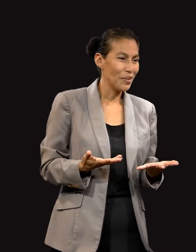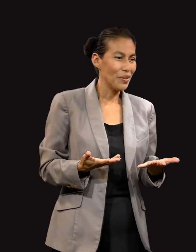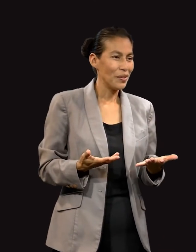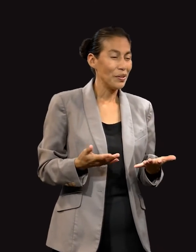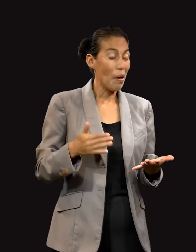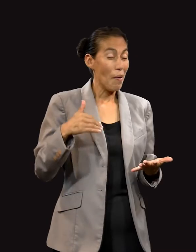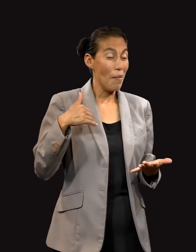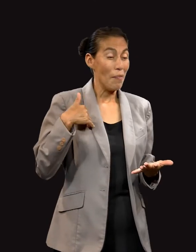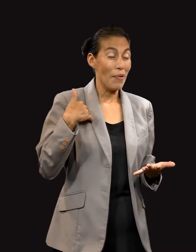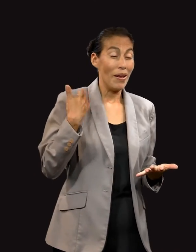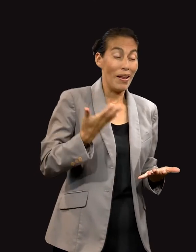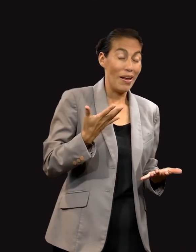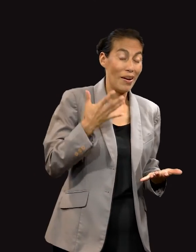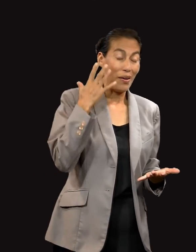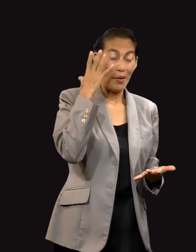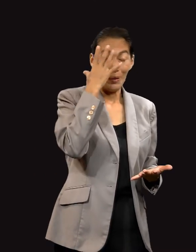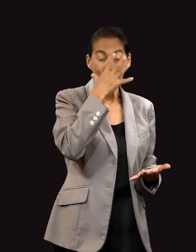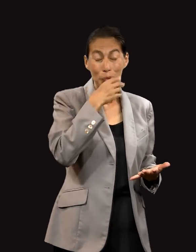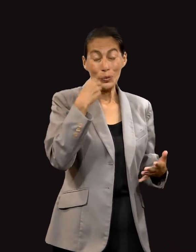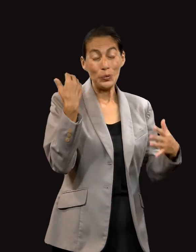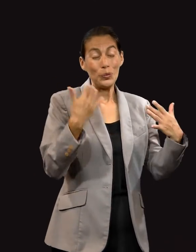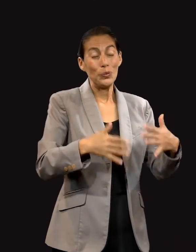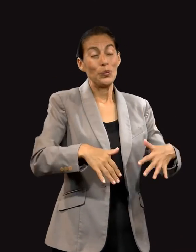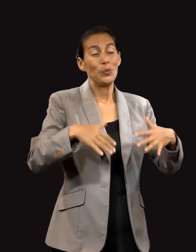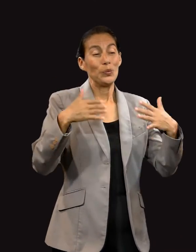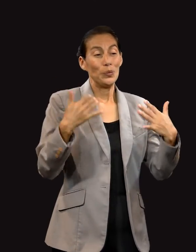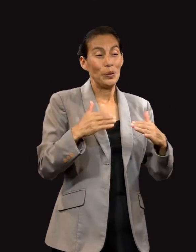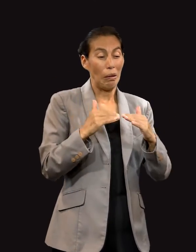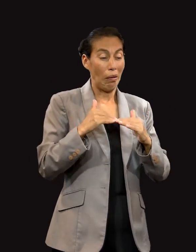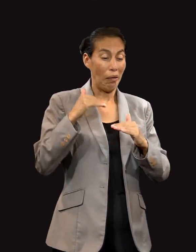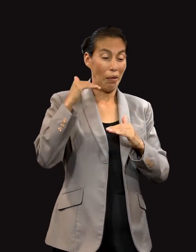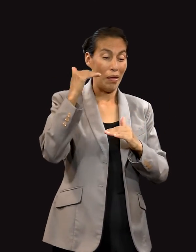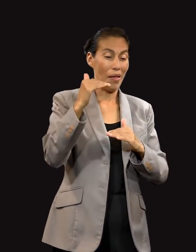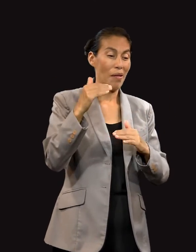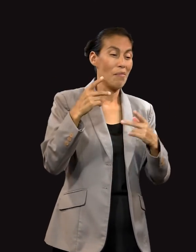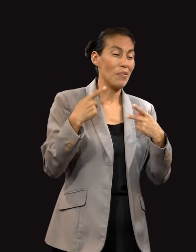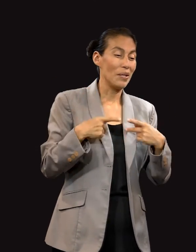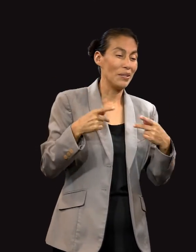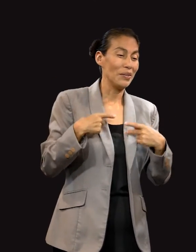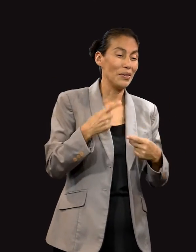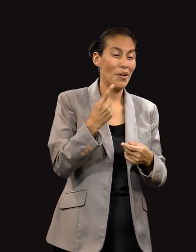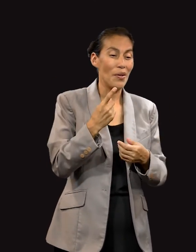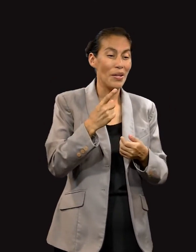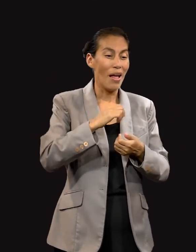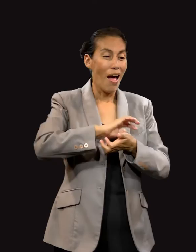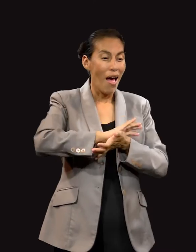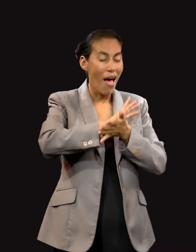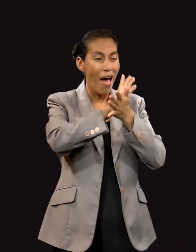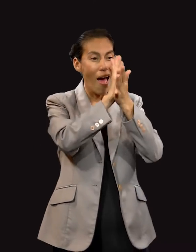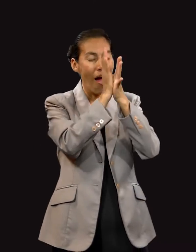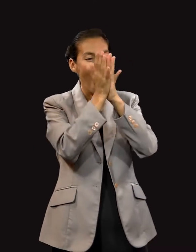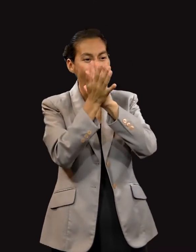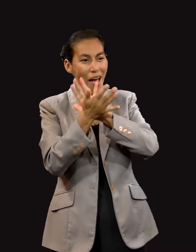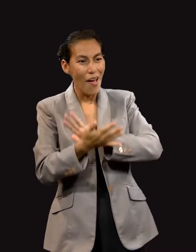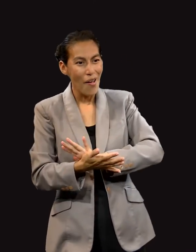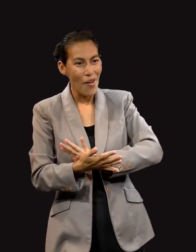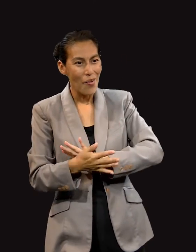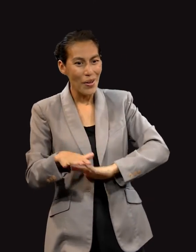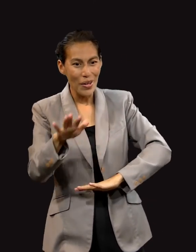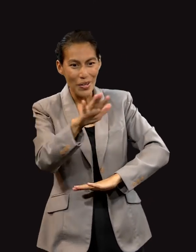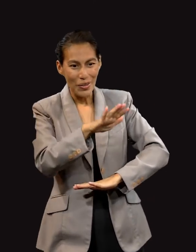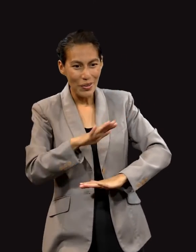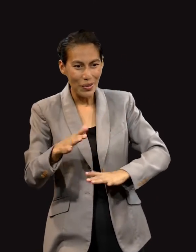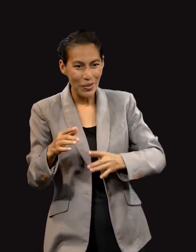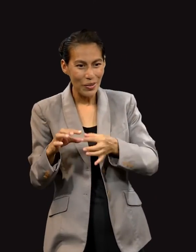una de las milagros más grandes, que es la conversión de un alma, donde todos